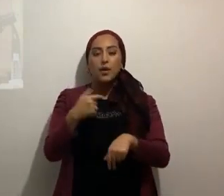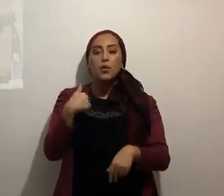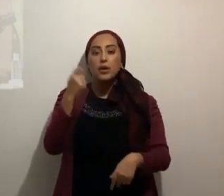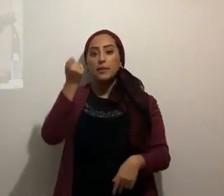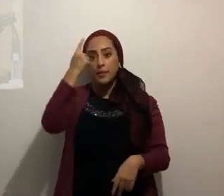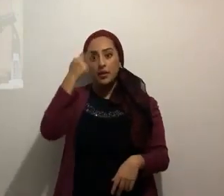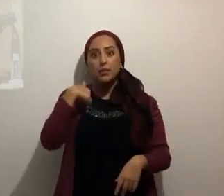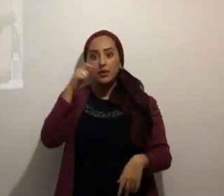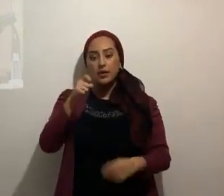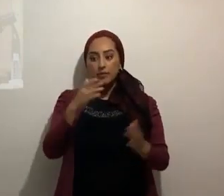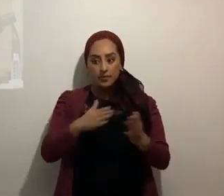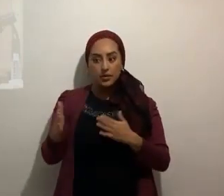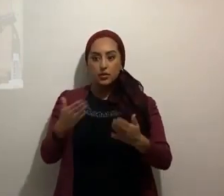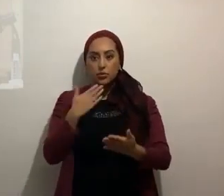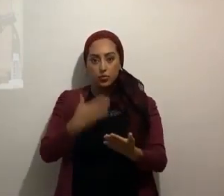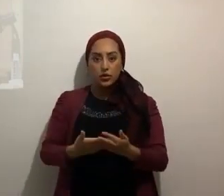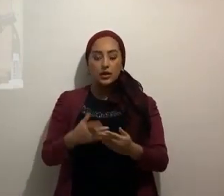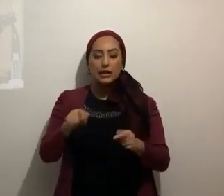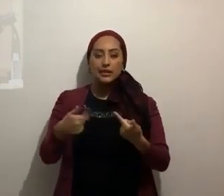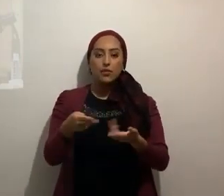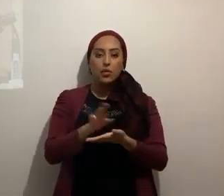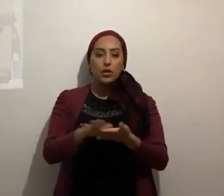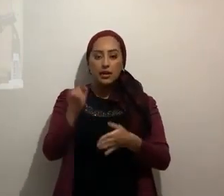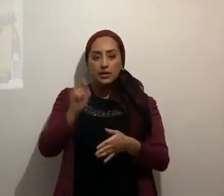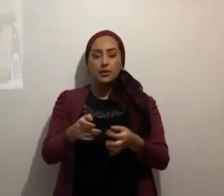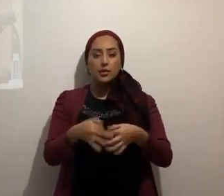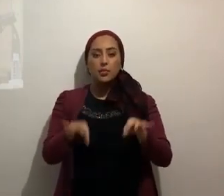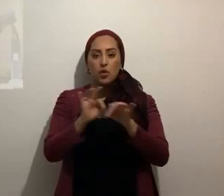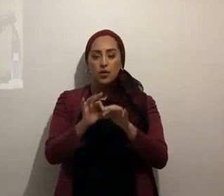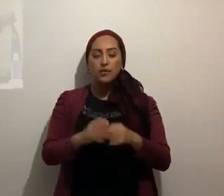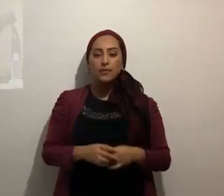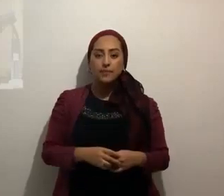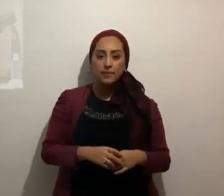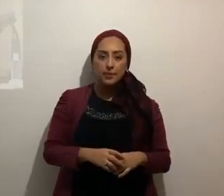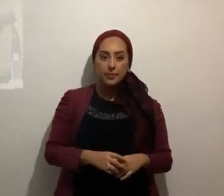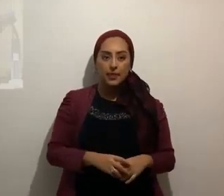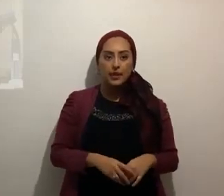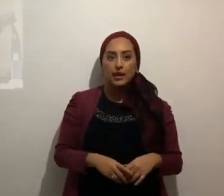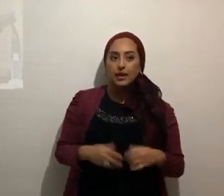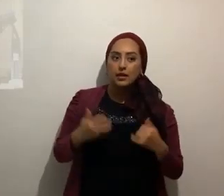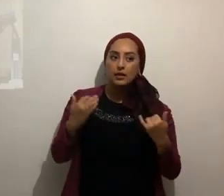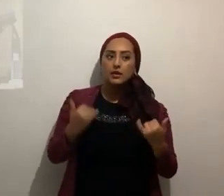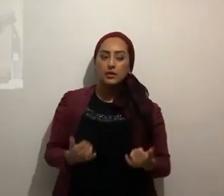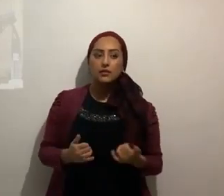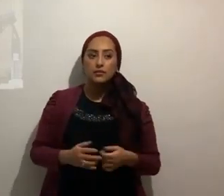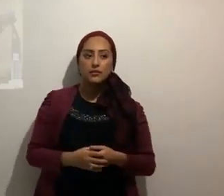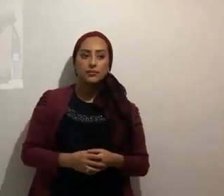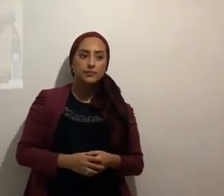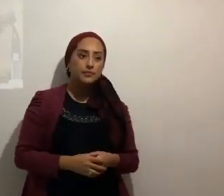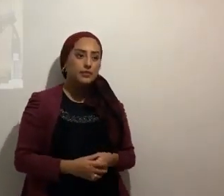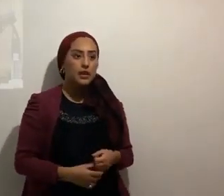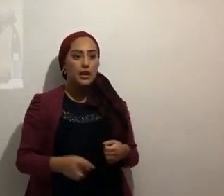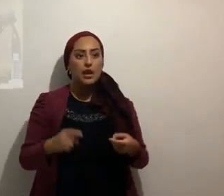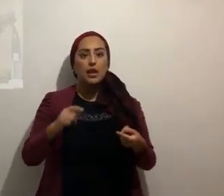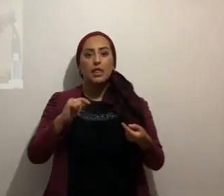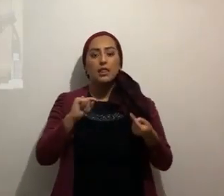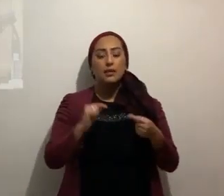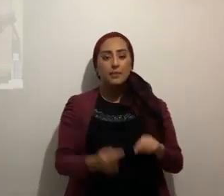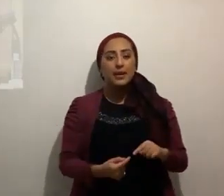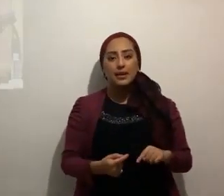tenemos que comportar a la altura, siendo santos, kedoshim. Ahora, el dolor